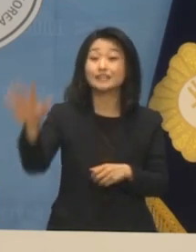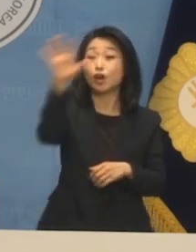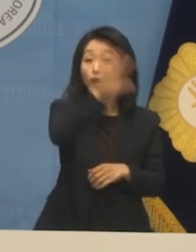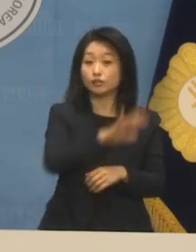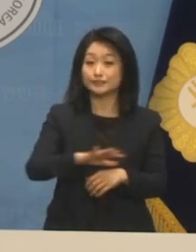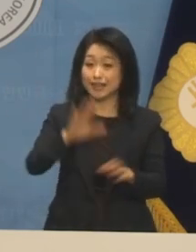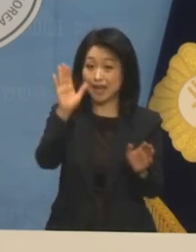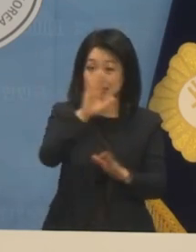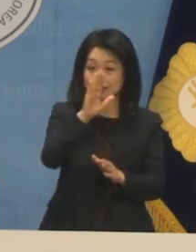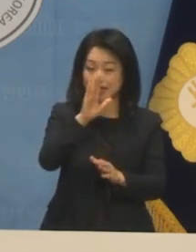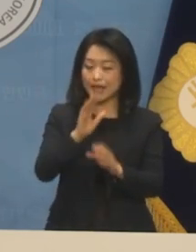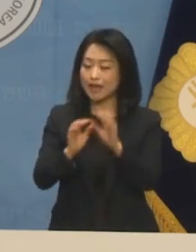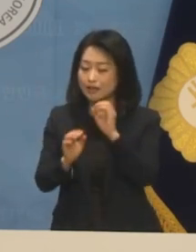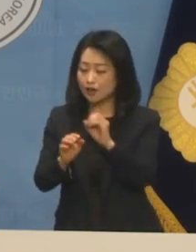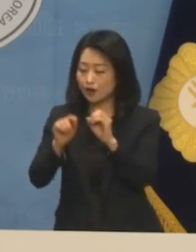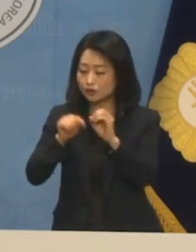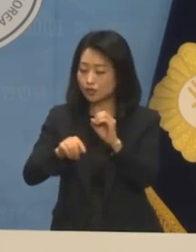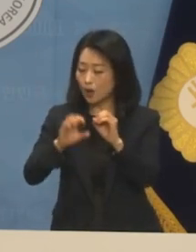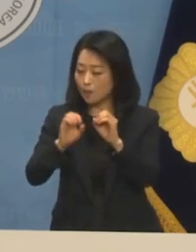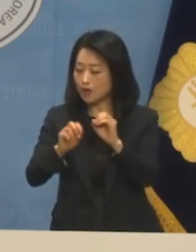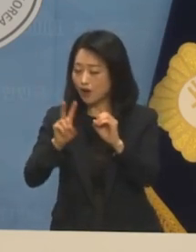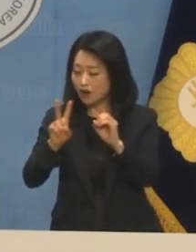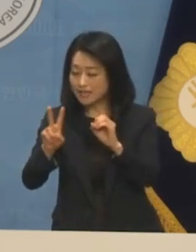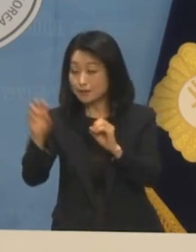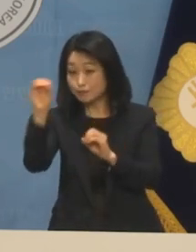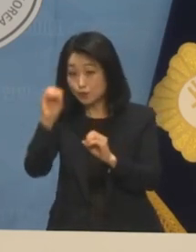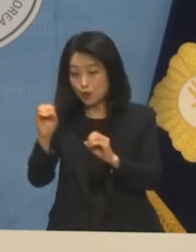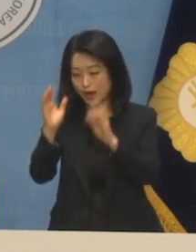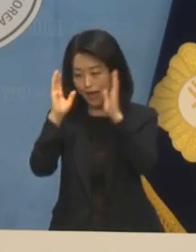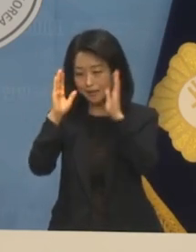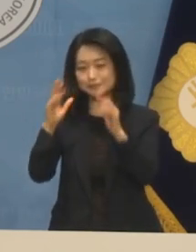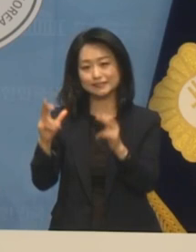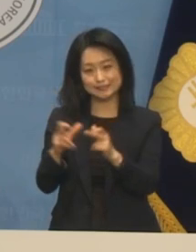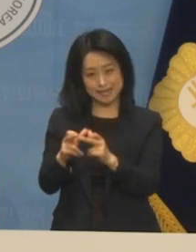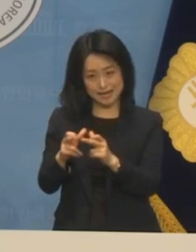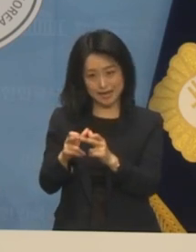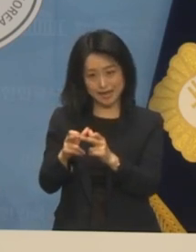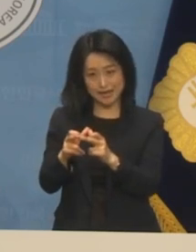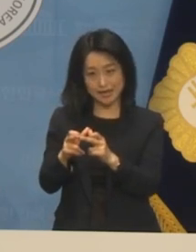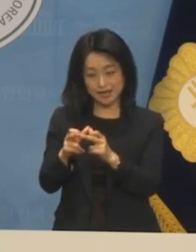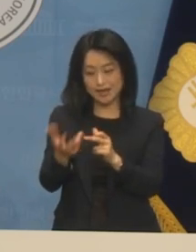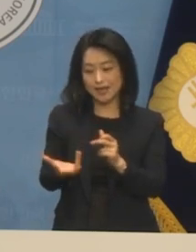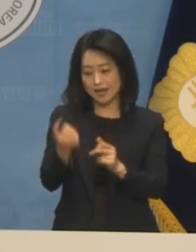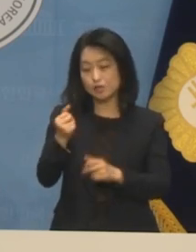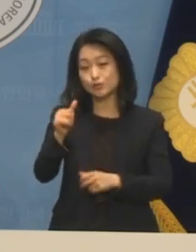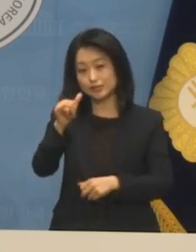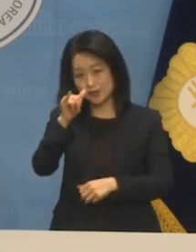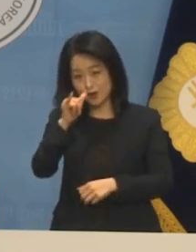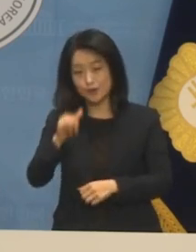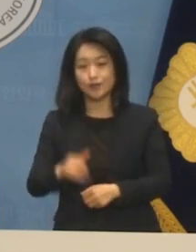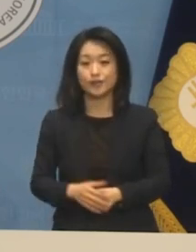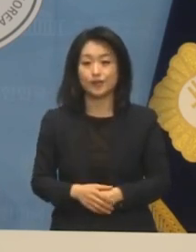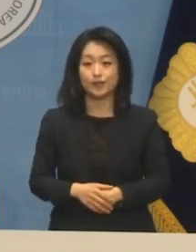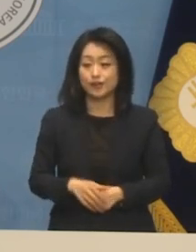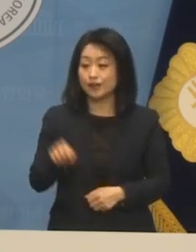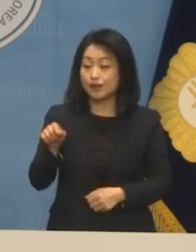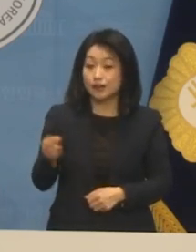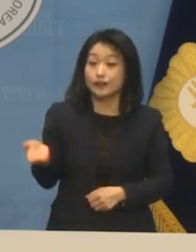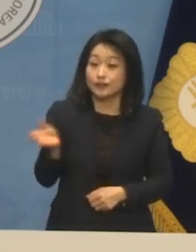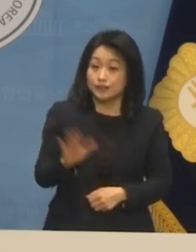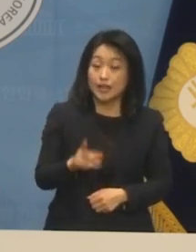학생의 0.02%만 학습장애를 가진 특수교육 대상자인 것입니다. 이에